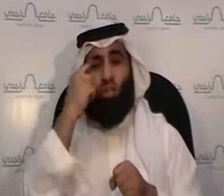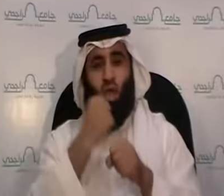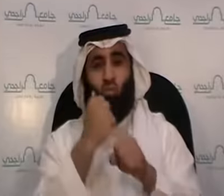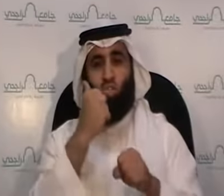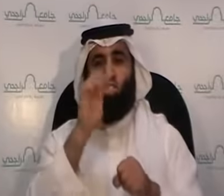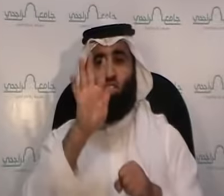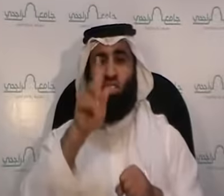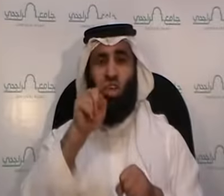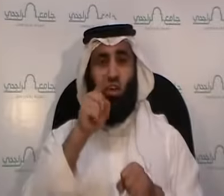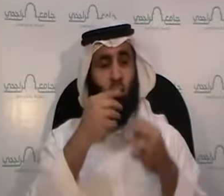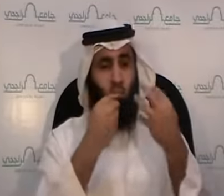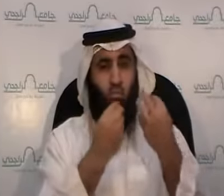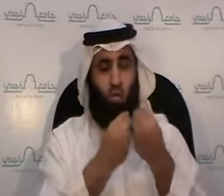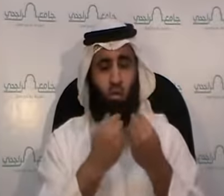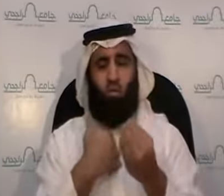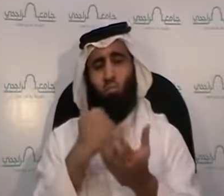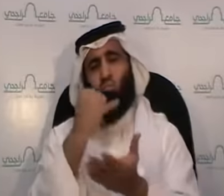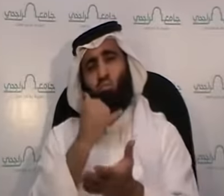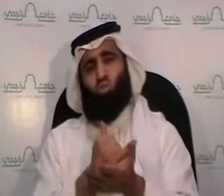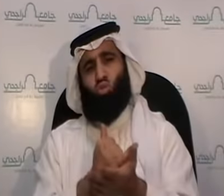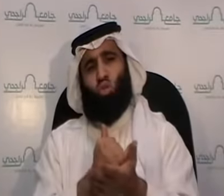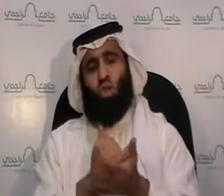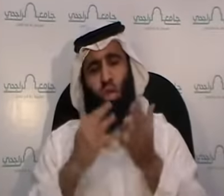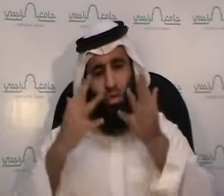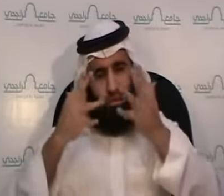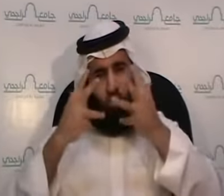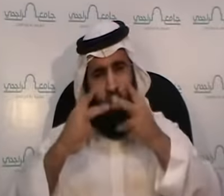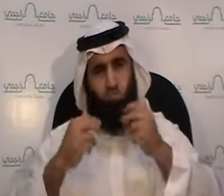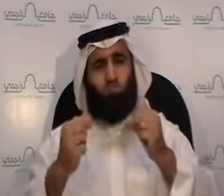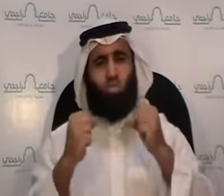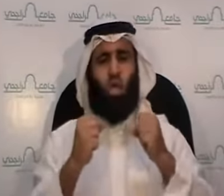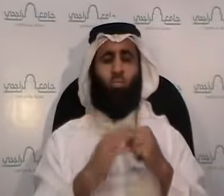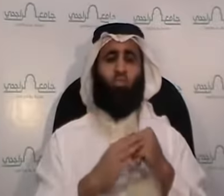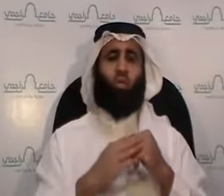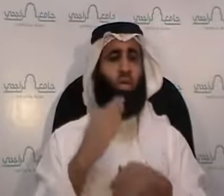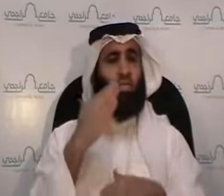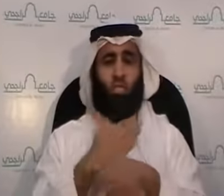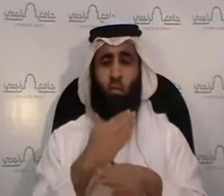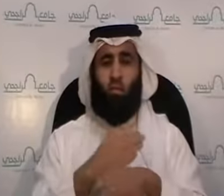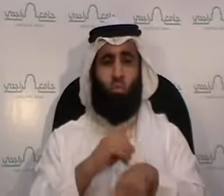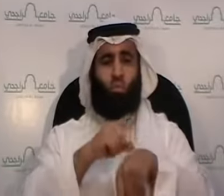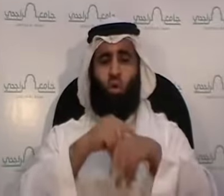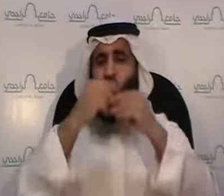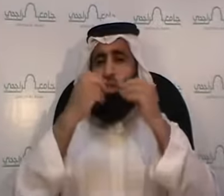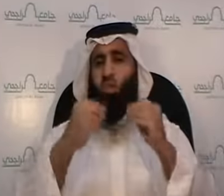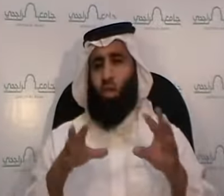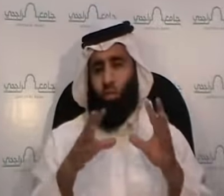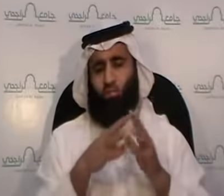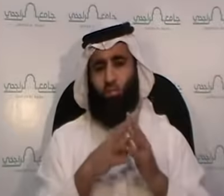كانوا مسؤولين عنها محاسبين على تفريطهم أو إفراطهم فيها.